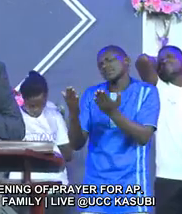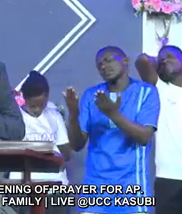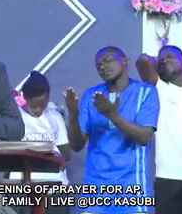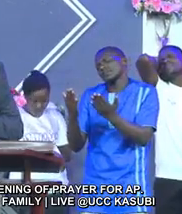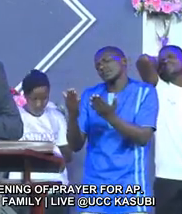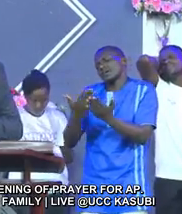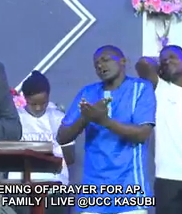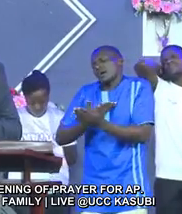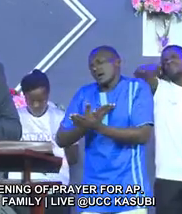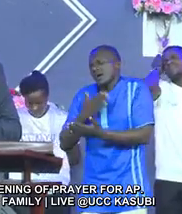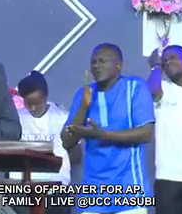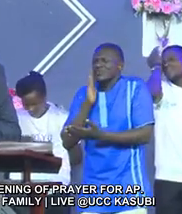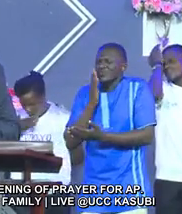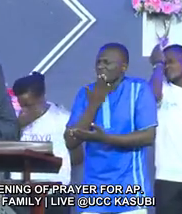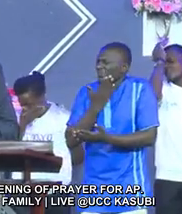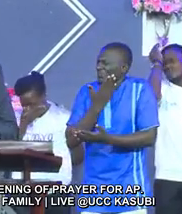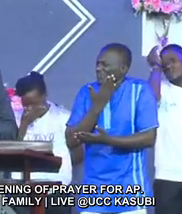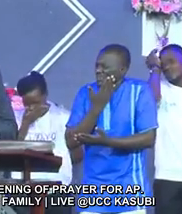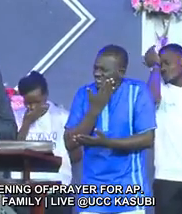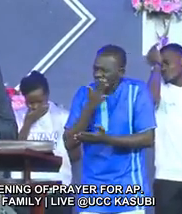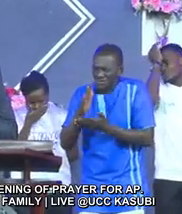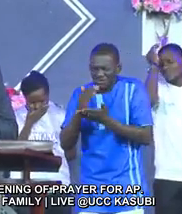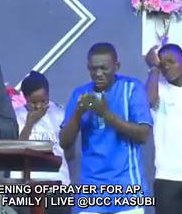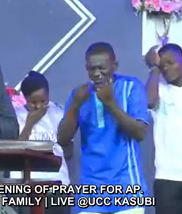kyosaasira obutakkiriza bwaffe